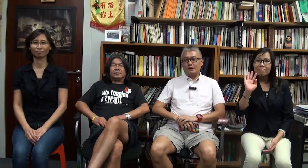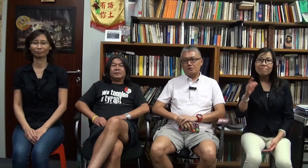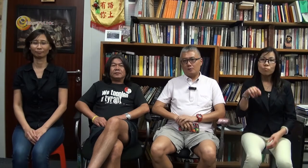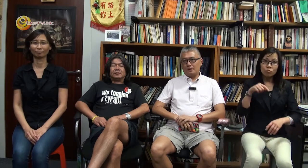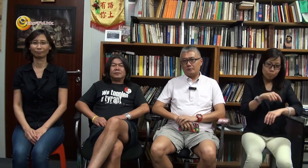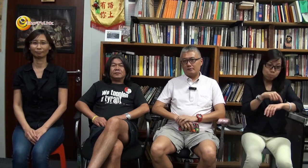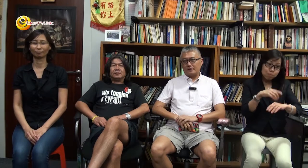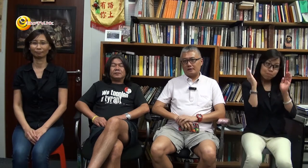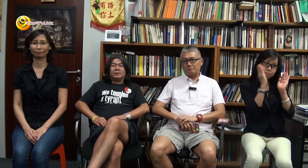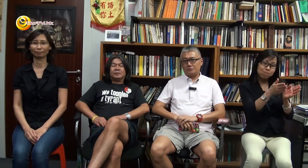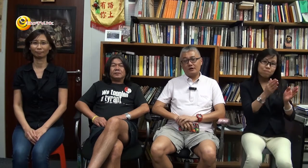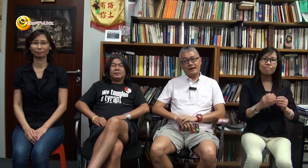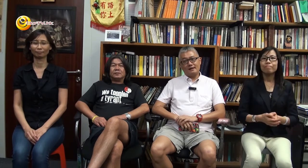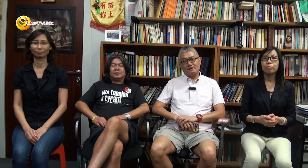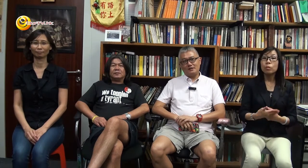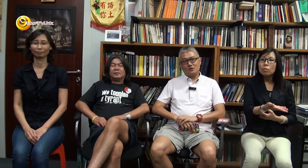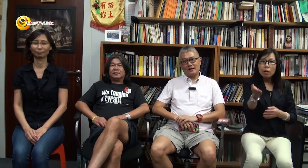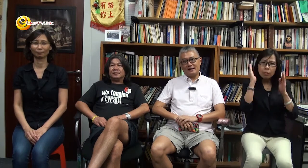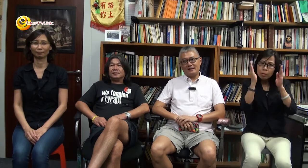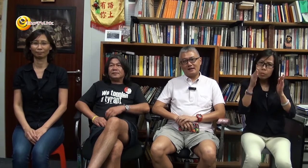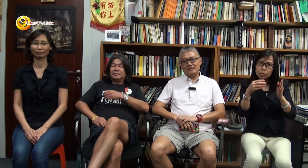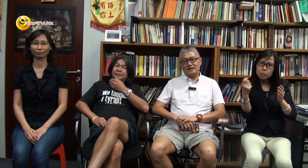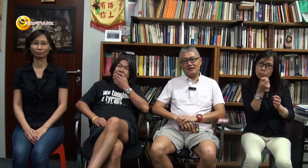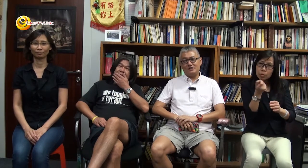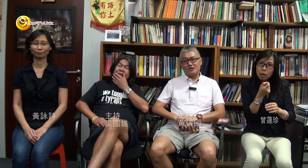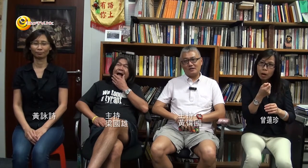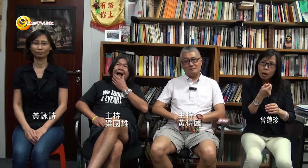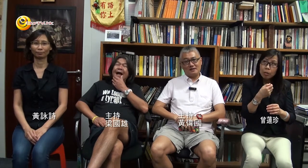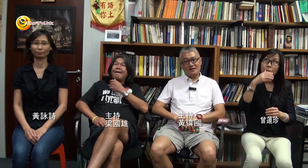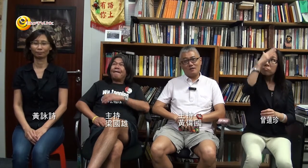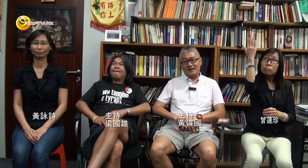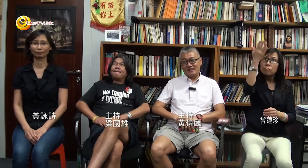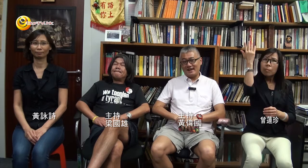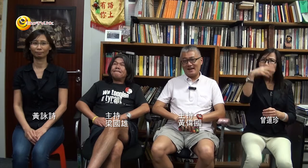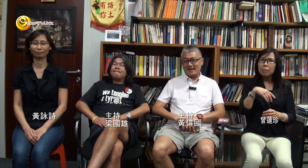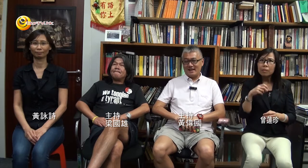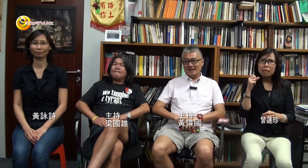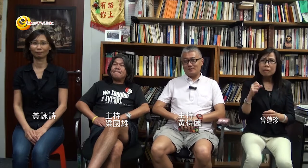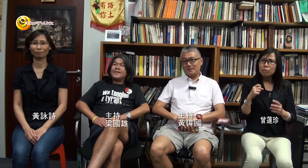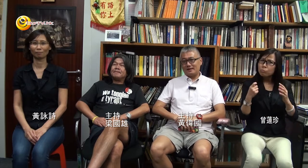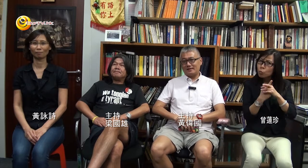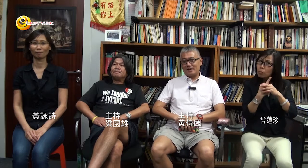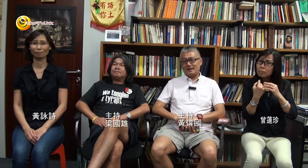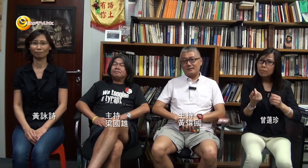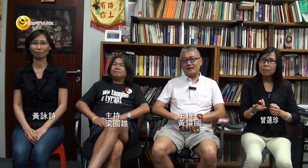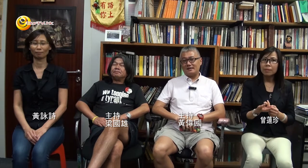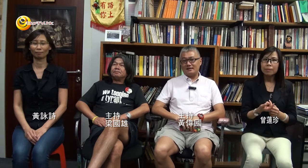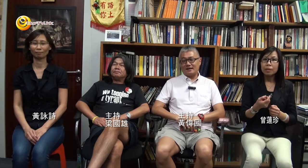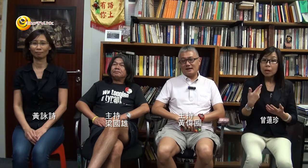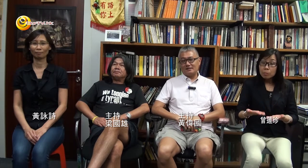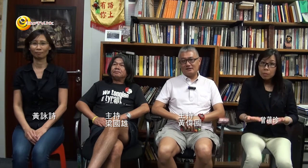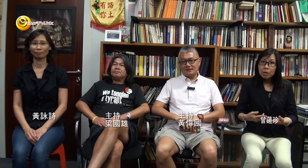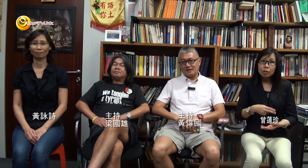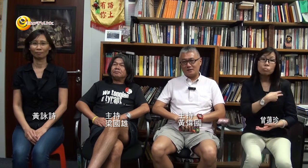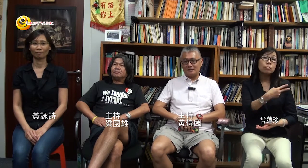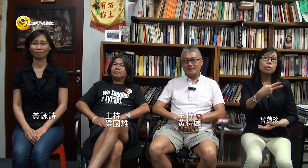大家好，又是向左望节目时间了。如果大家有留意最近的一些即天象，是不是有些怪异呢？特别即今天星期二